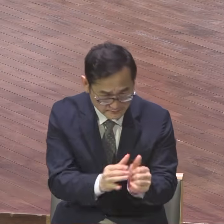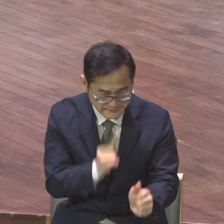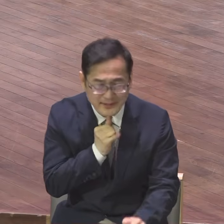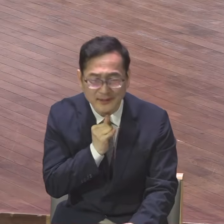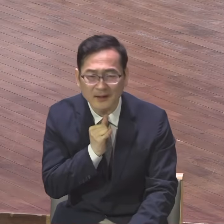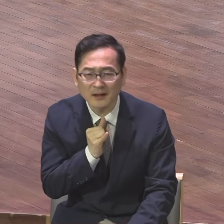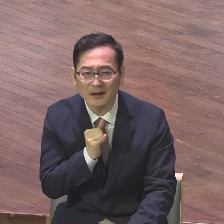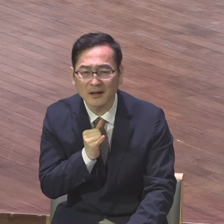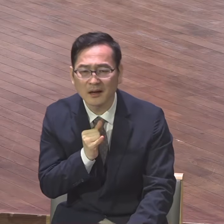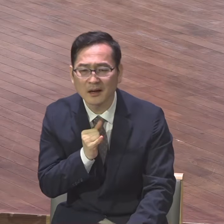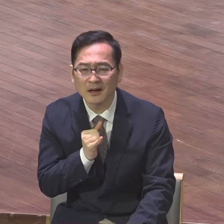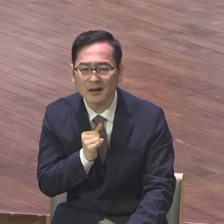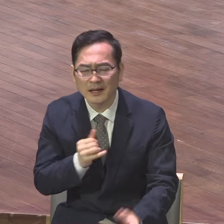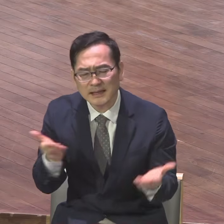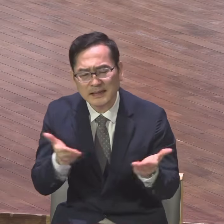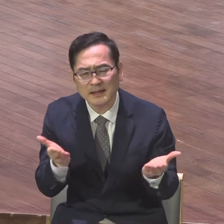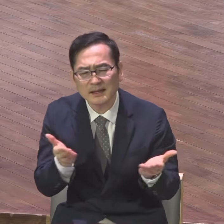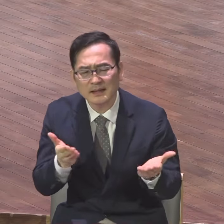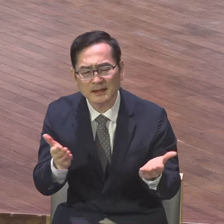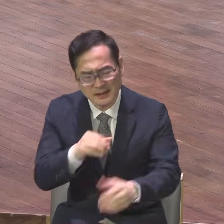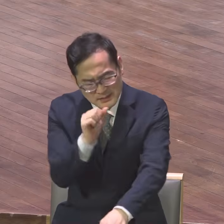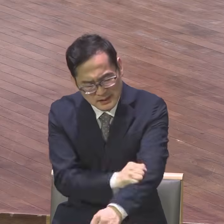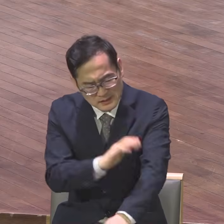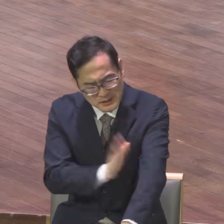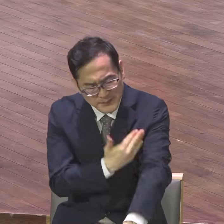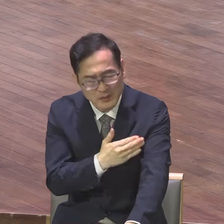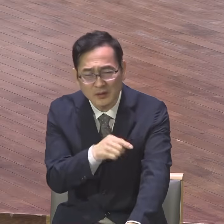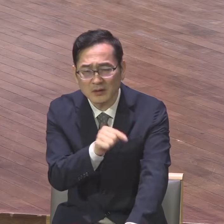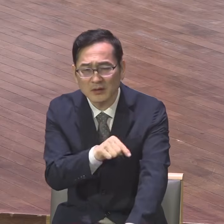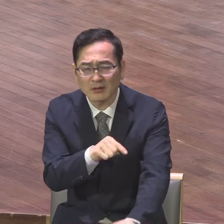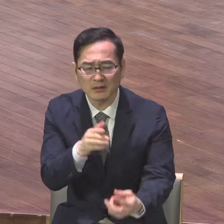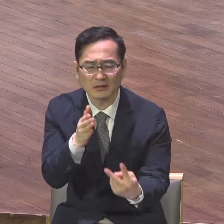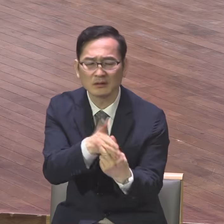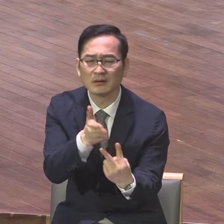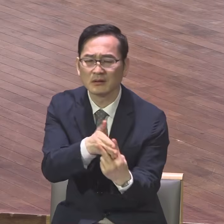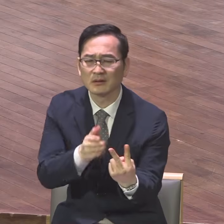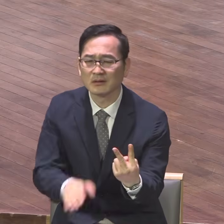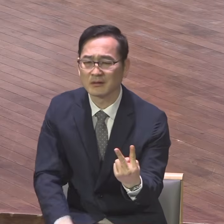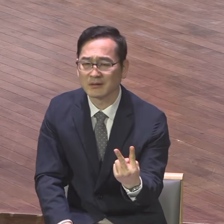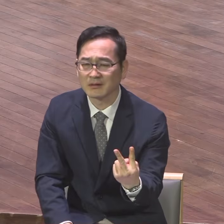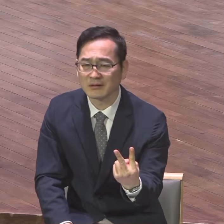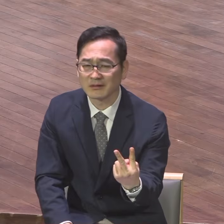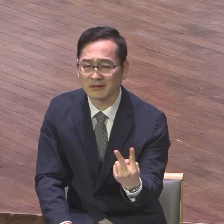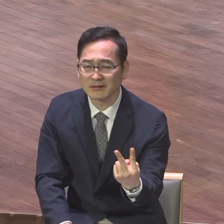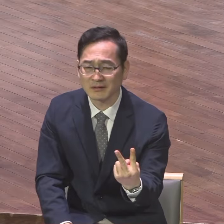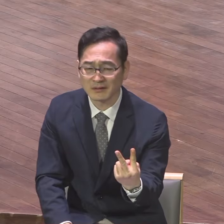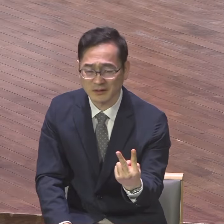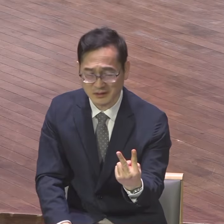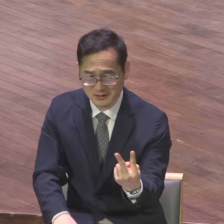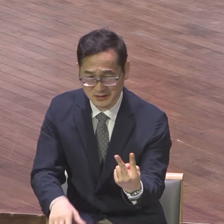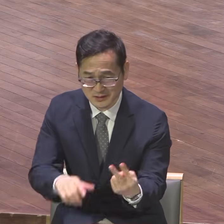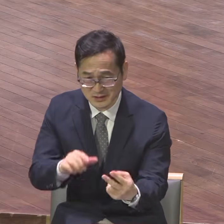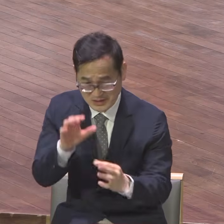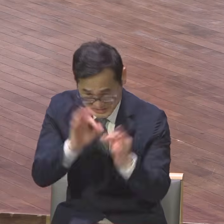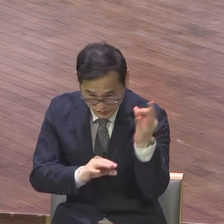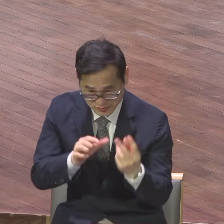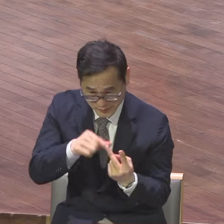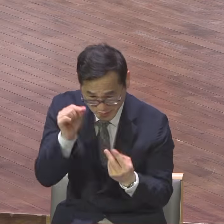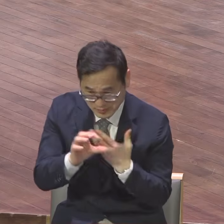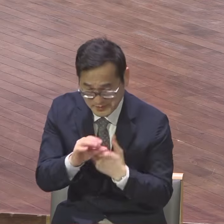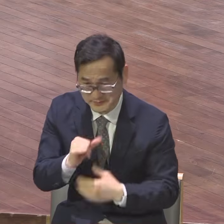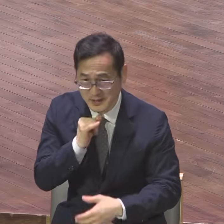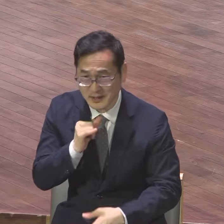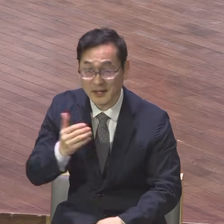같은 일도 누가 하느냐에 따라서 결과가 엄청 달라지지요.